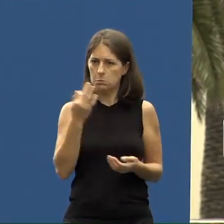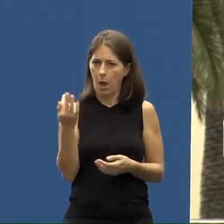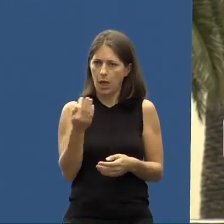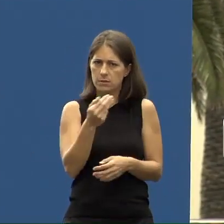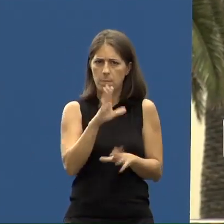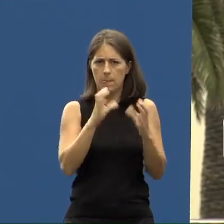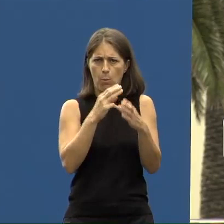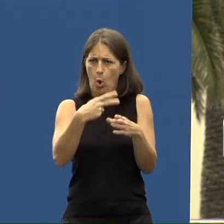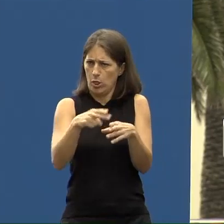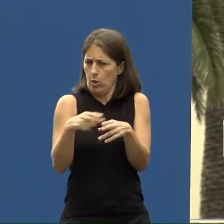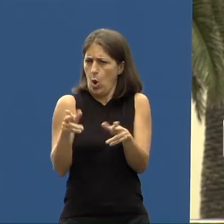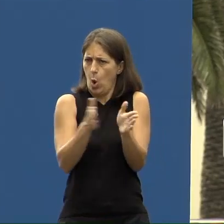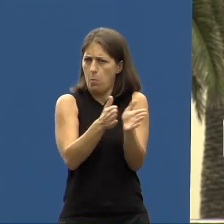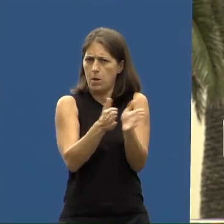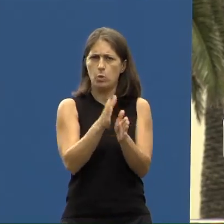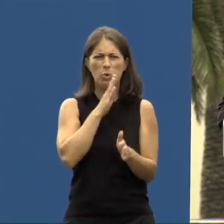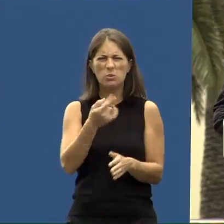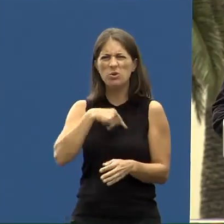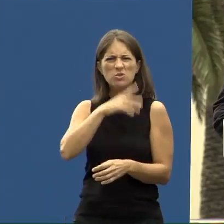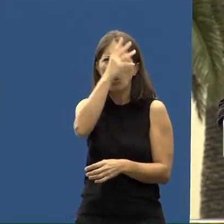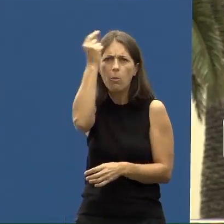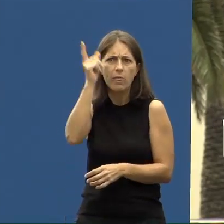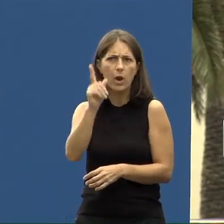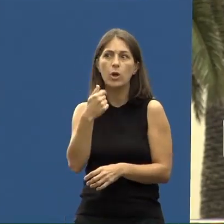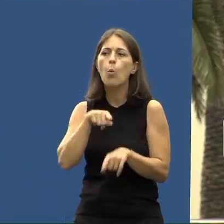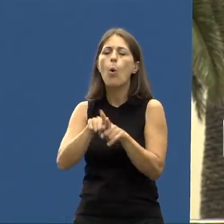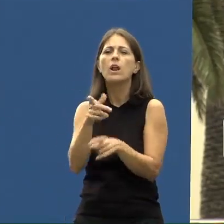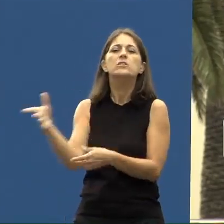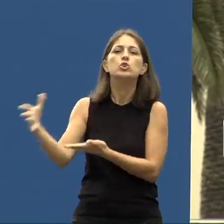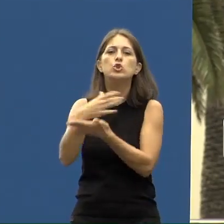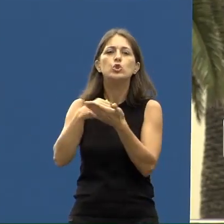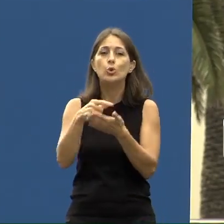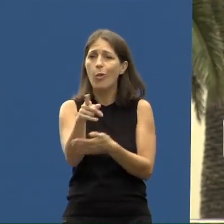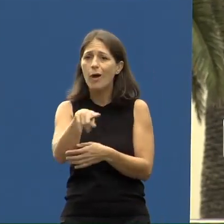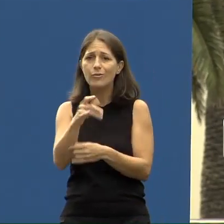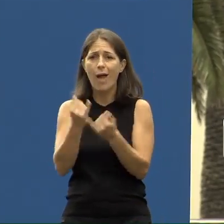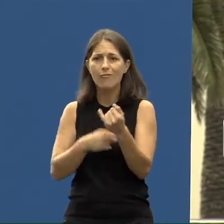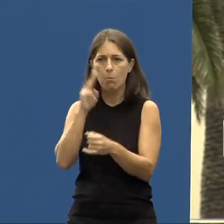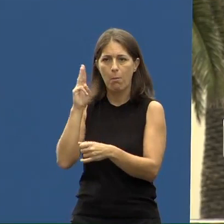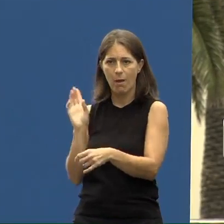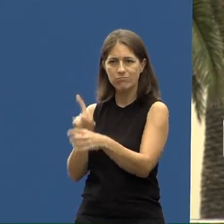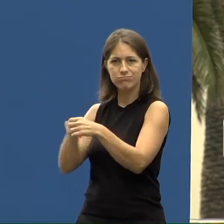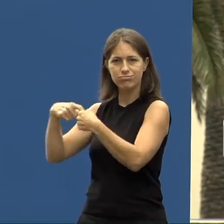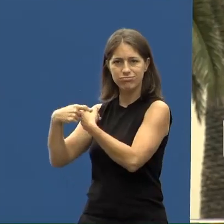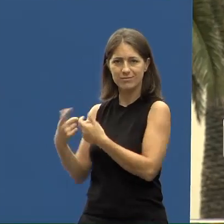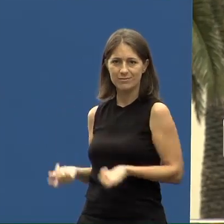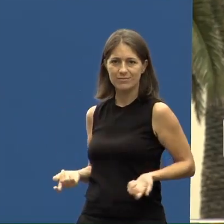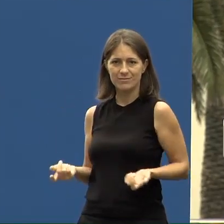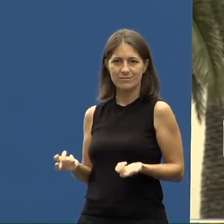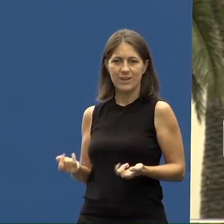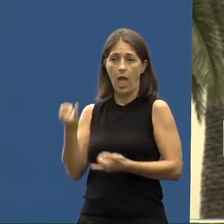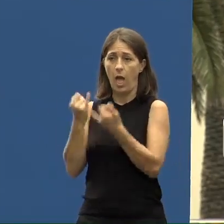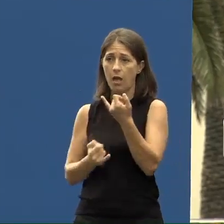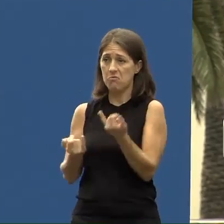partido. Porque non podemos esquecer que forman parte todos eles do Partido Popular, de cuxa dirección estatal